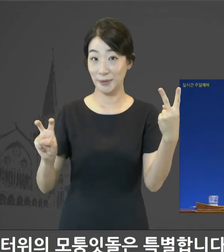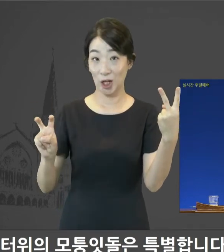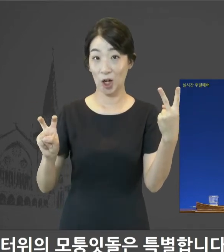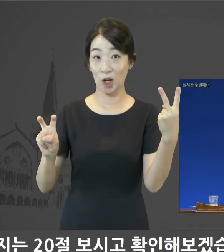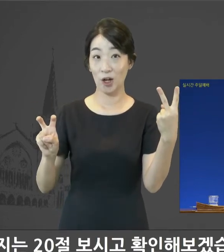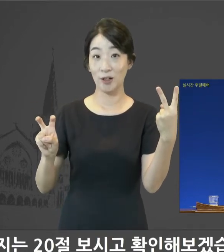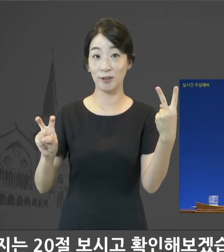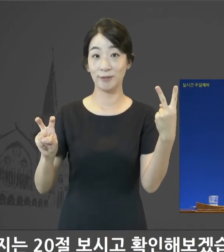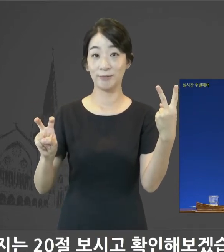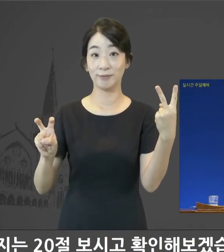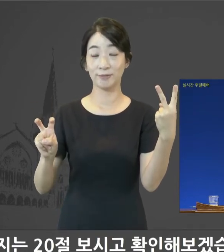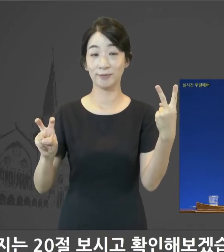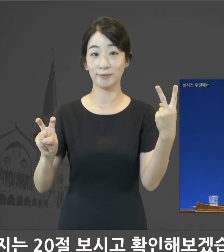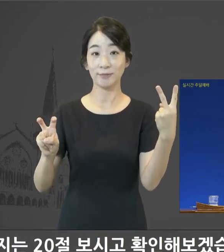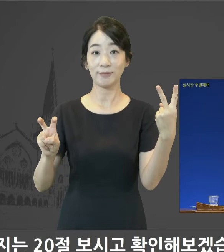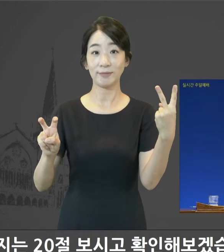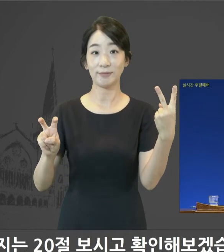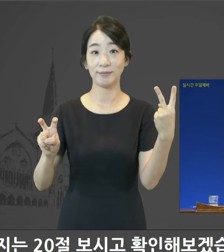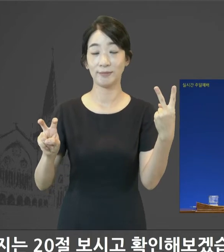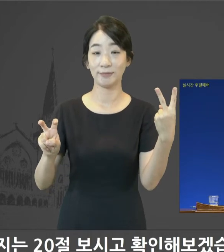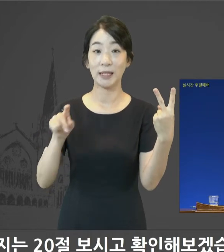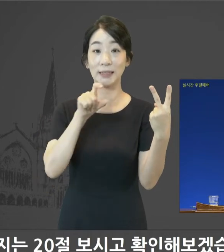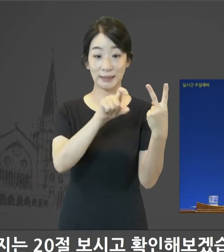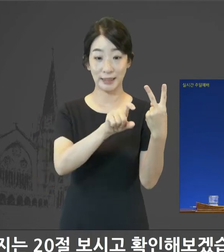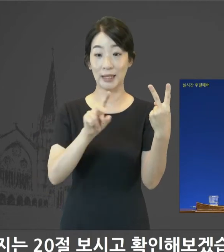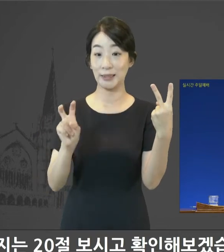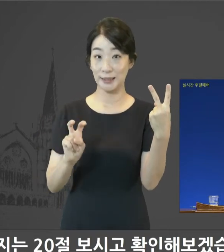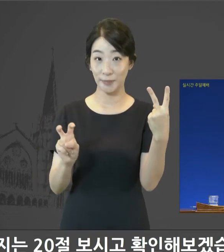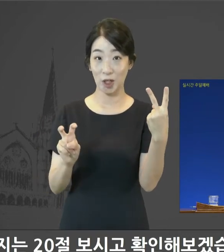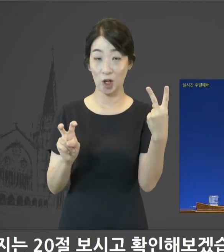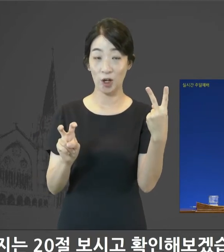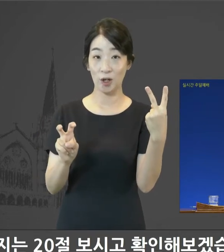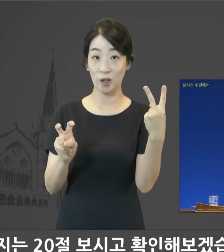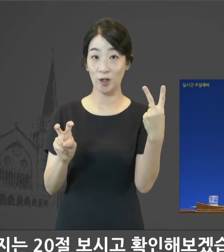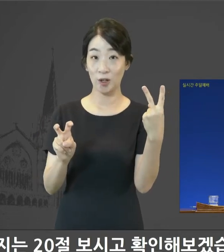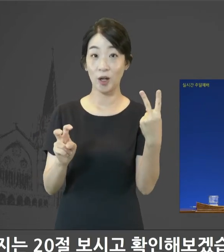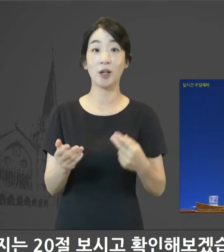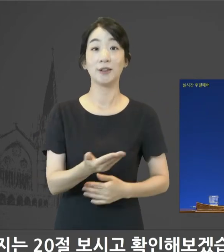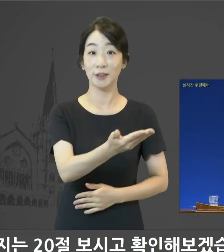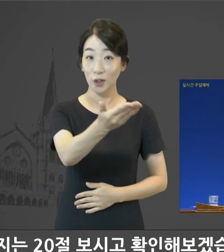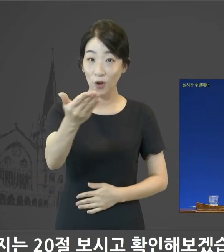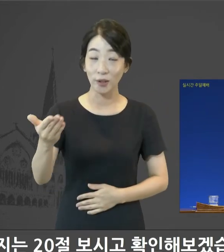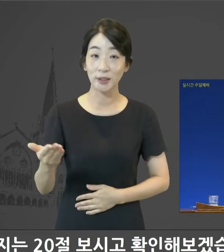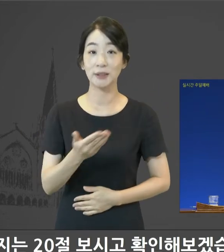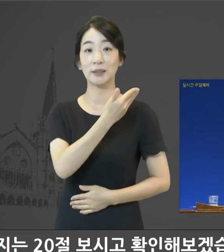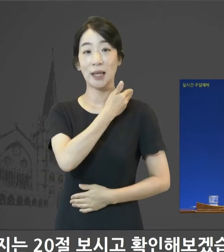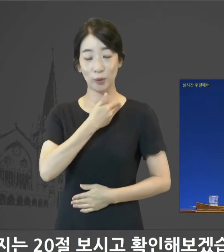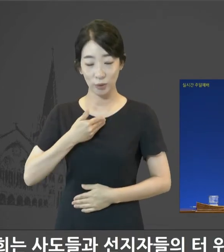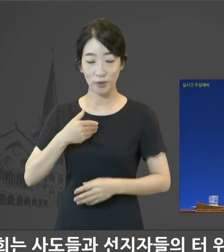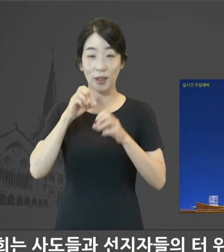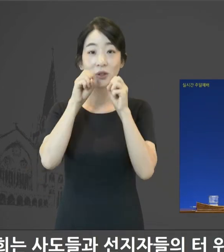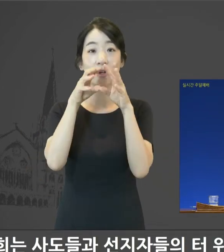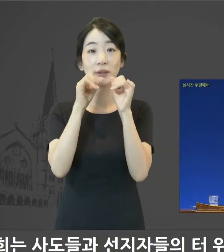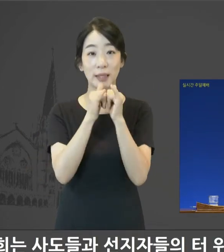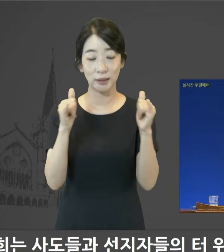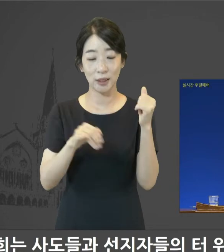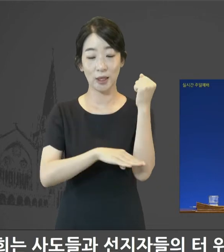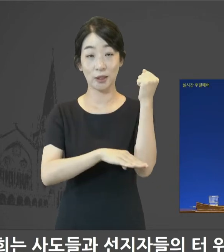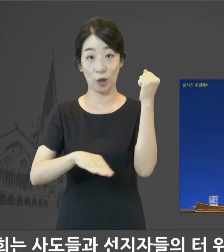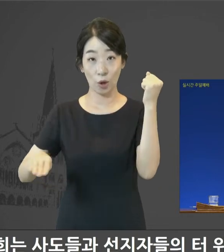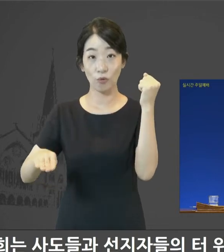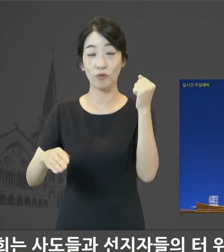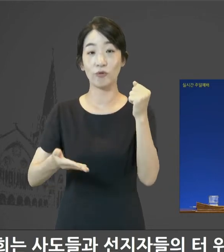이 말씀 우리 또 마음속에 잘 담아야 되니까 같이 한번 큰 소리로 읽으십시다. 시작. 너희는 사도들과 선지자들의 터